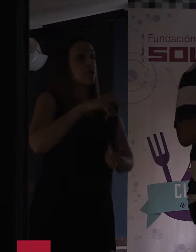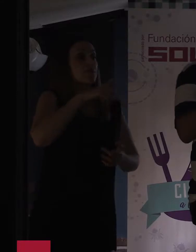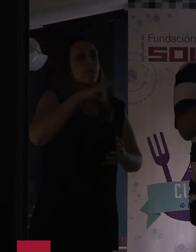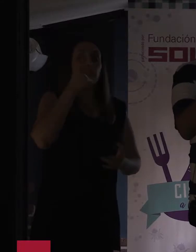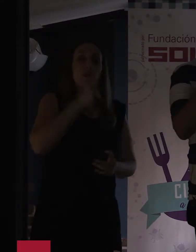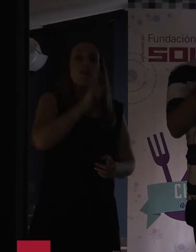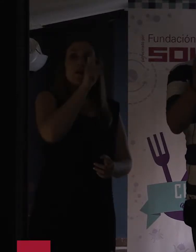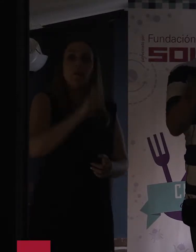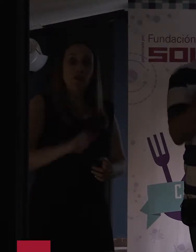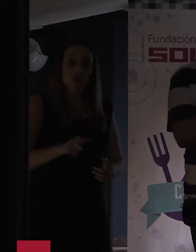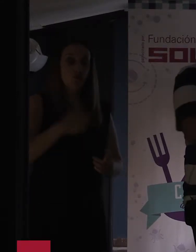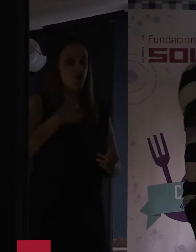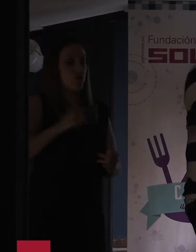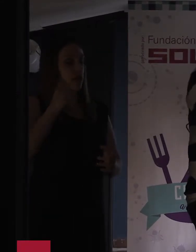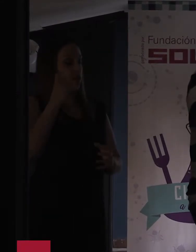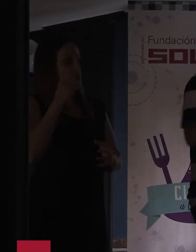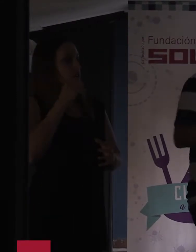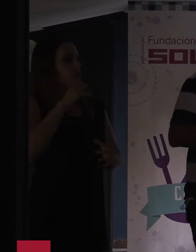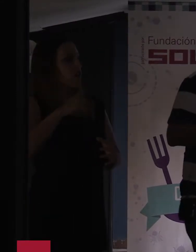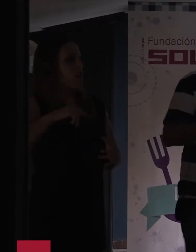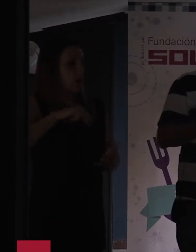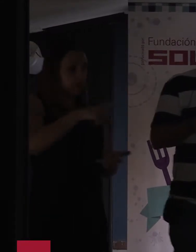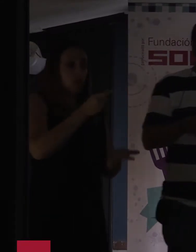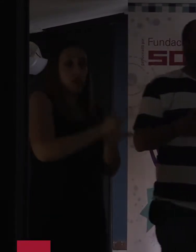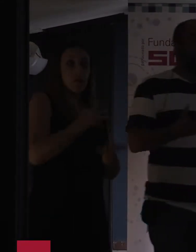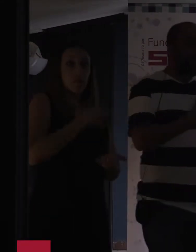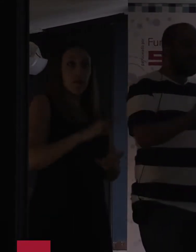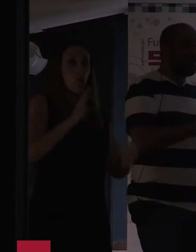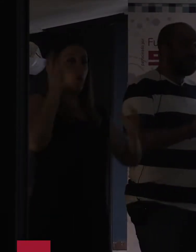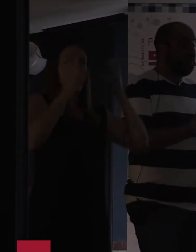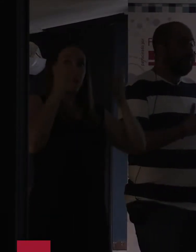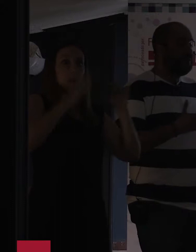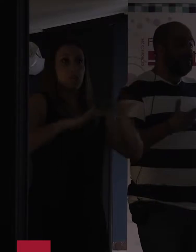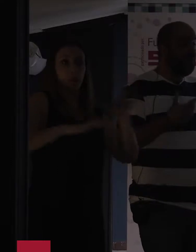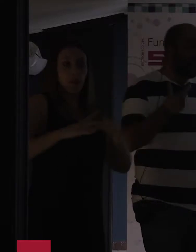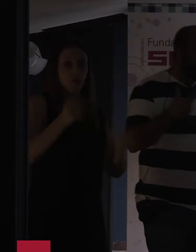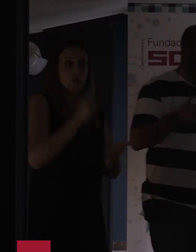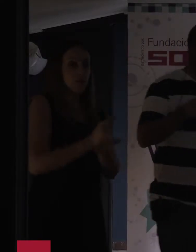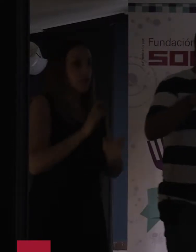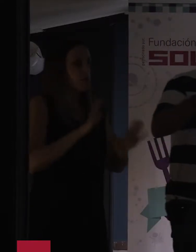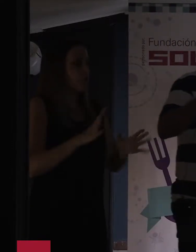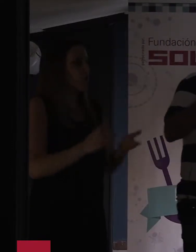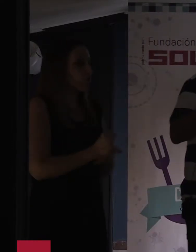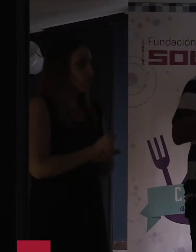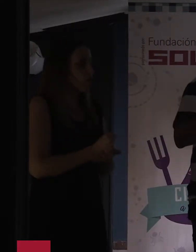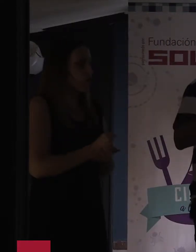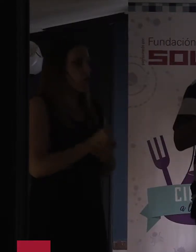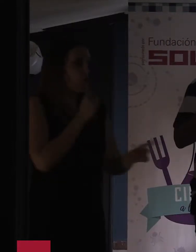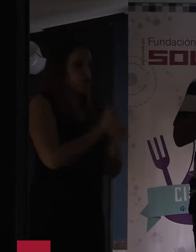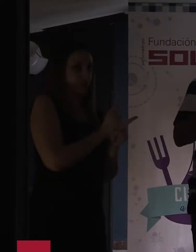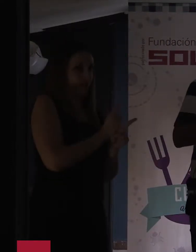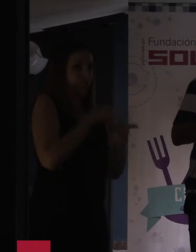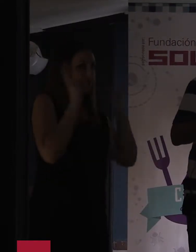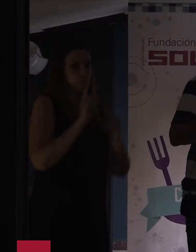andar, unos animales han vuelto a recuperar la movilidad. Pero todas estas aproximaciones no permiten lo contrario, recuperar